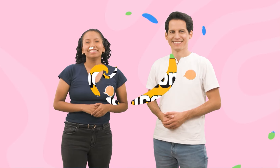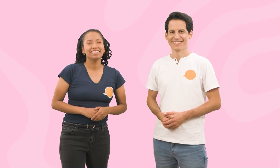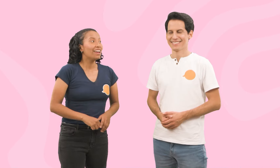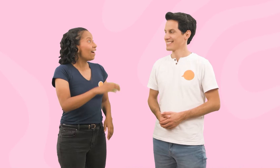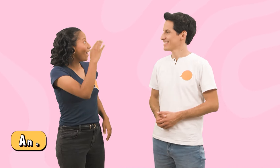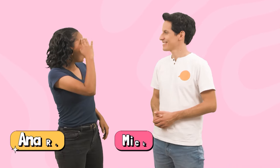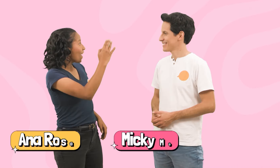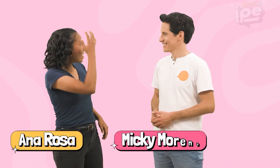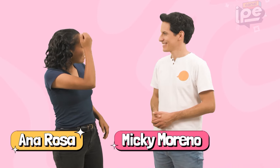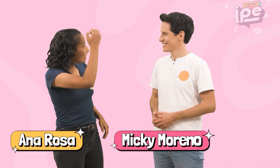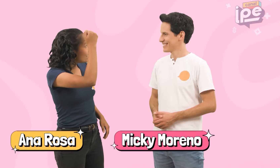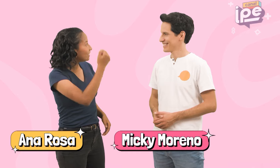lsp Hola